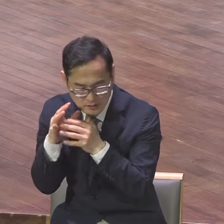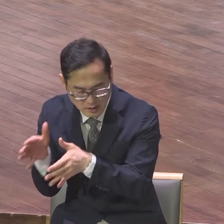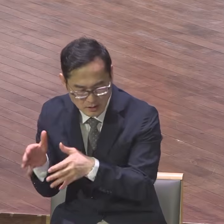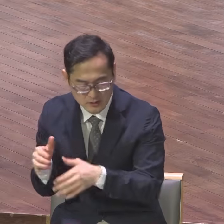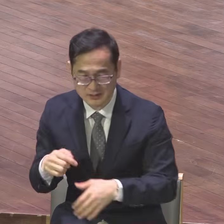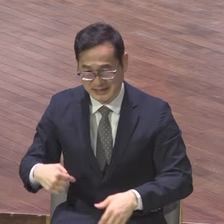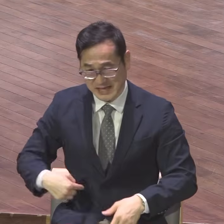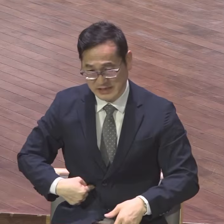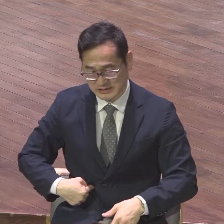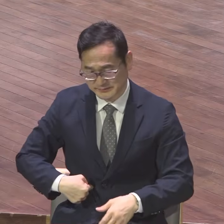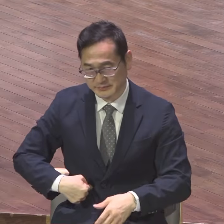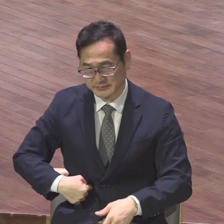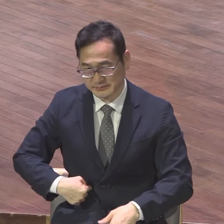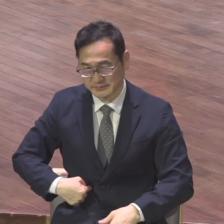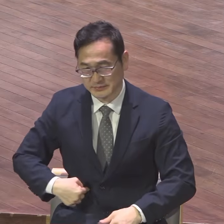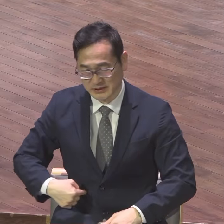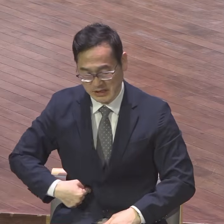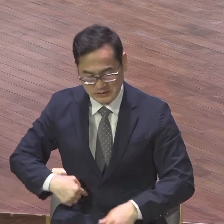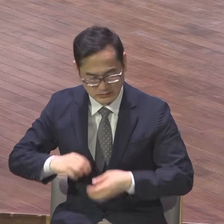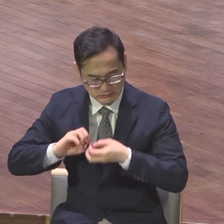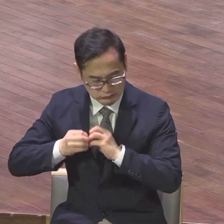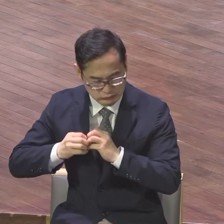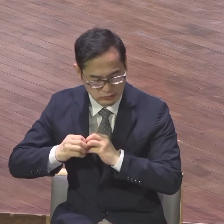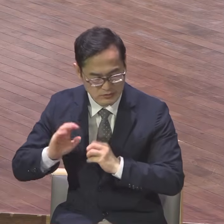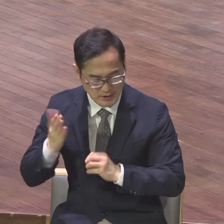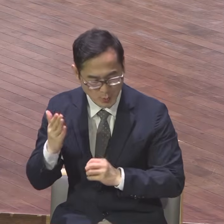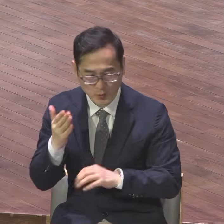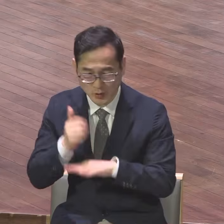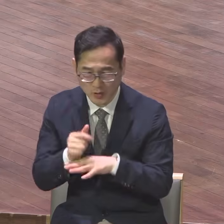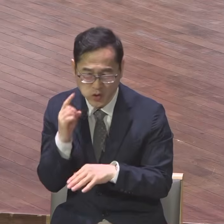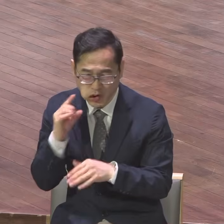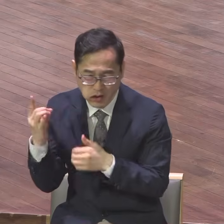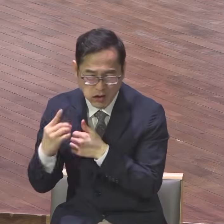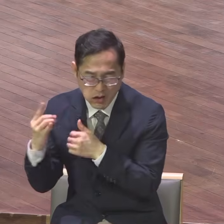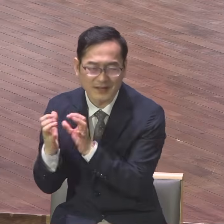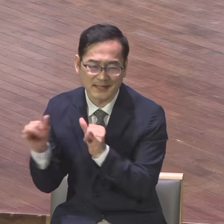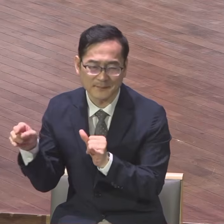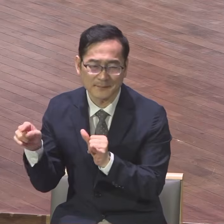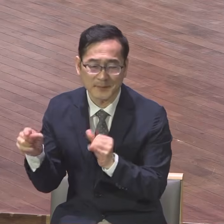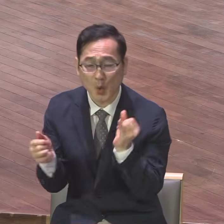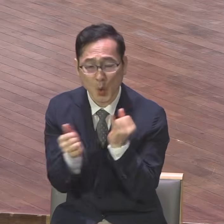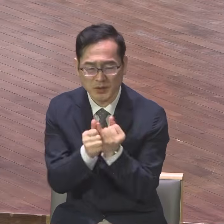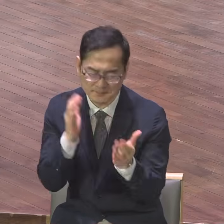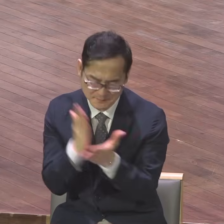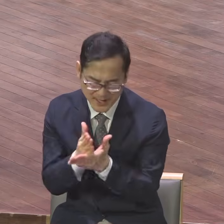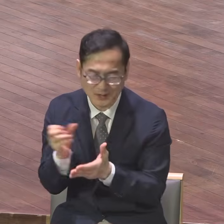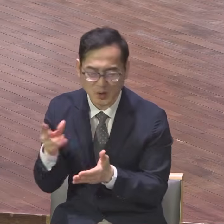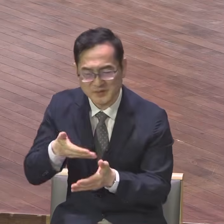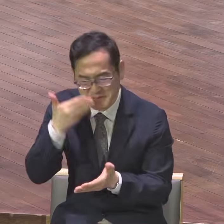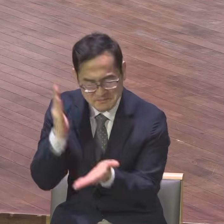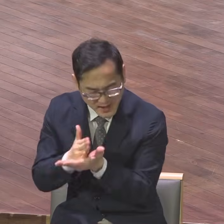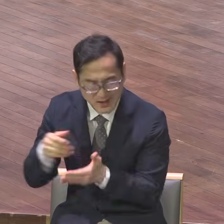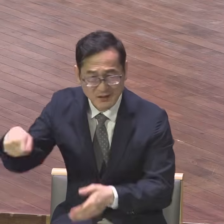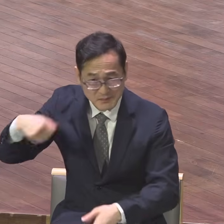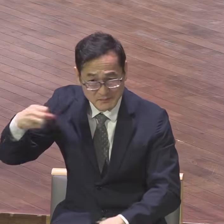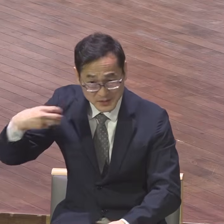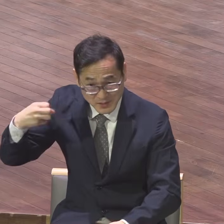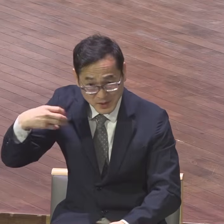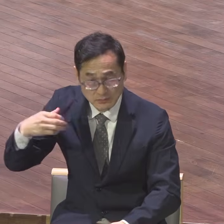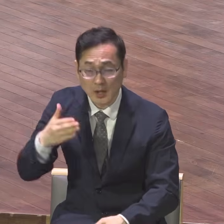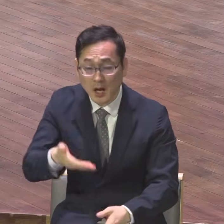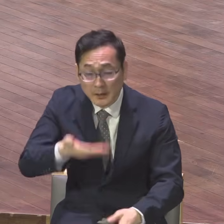화인을 맞아서 외식함으로 거짓말하는 자들이라. 혼인을 금하고 어떤 음식물은 먹지 말라고 할 터이나